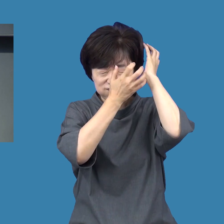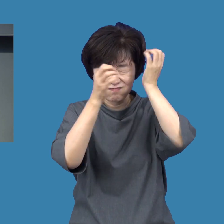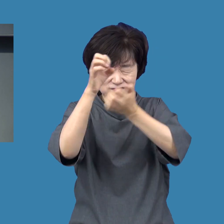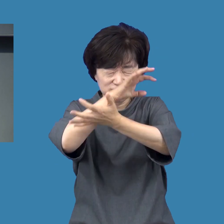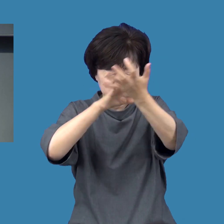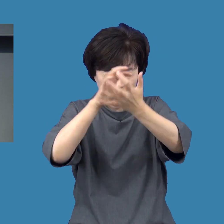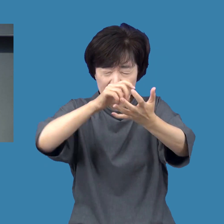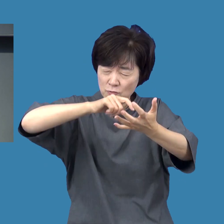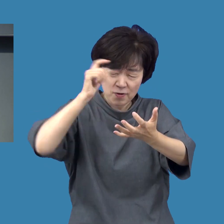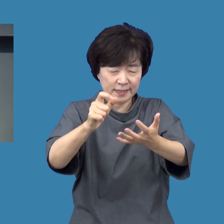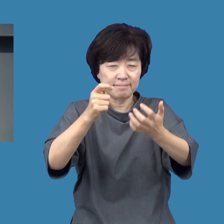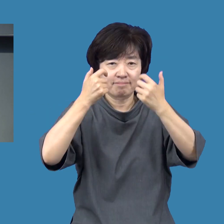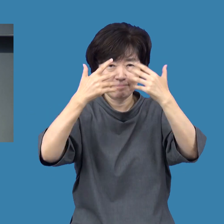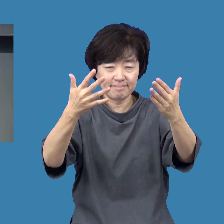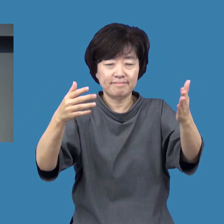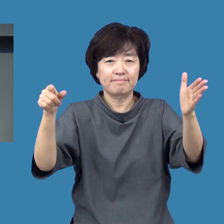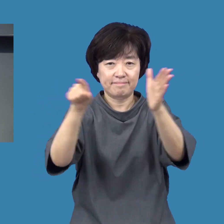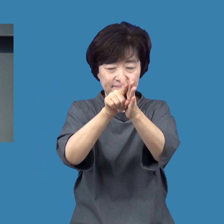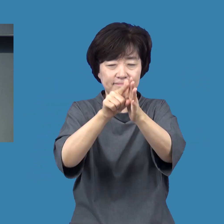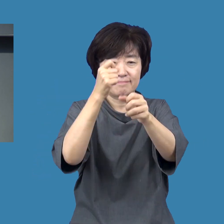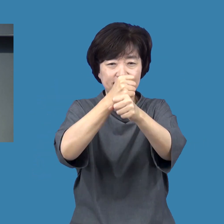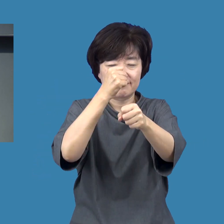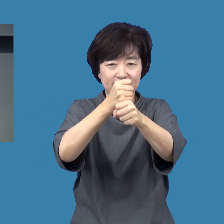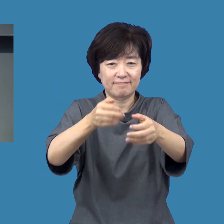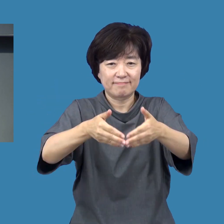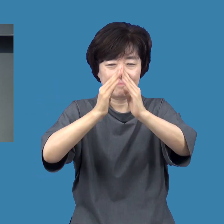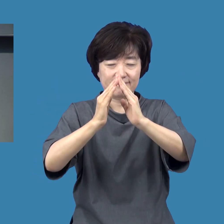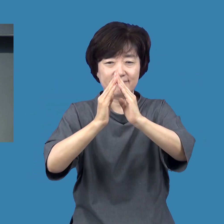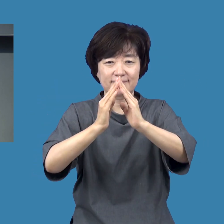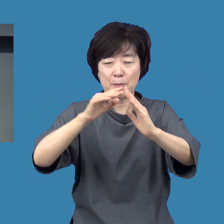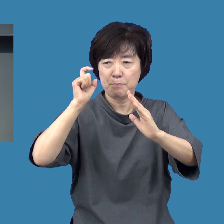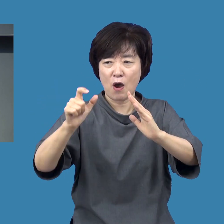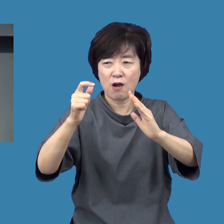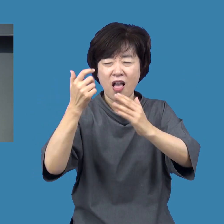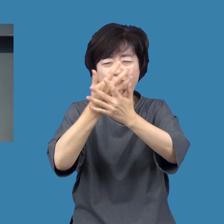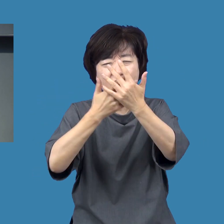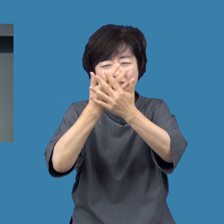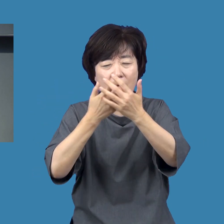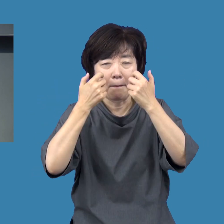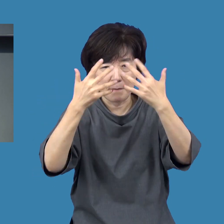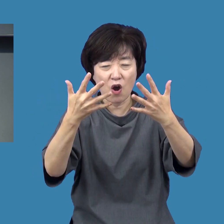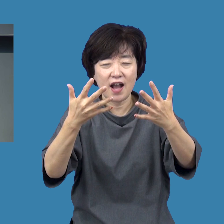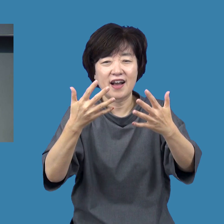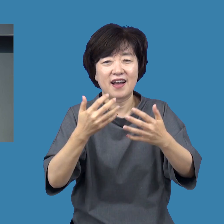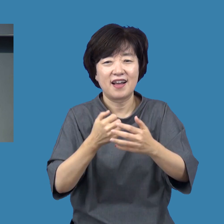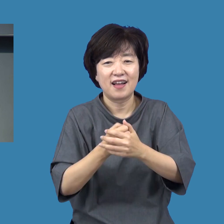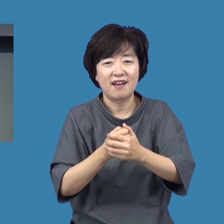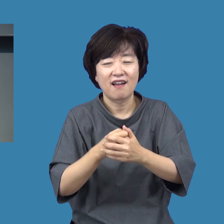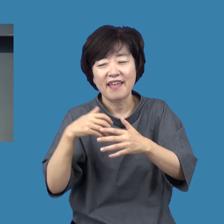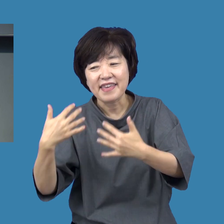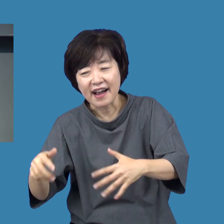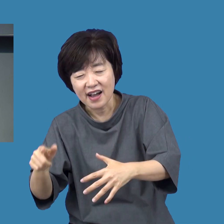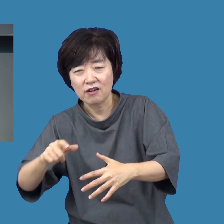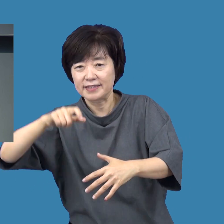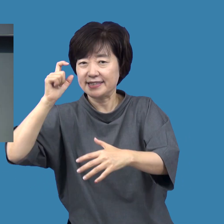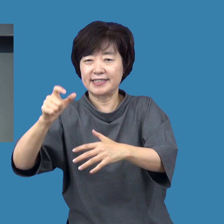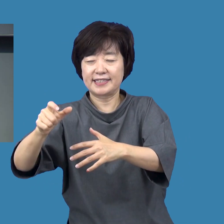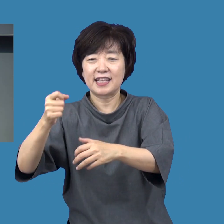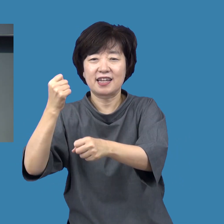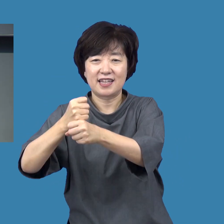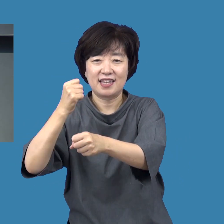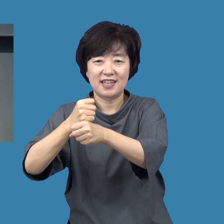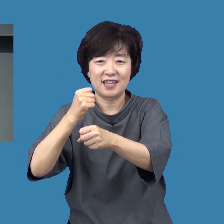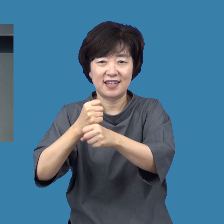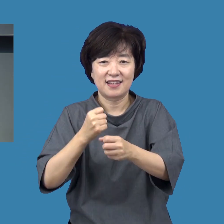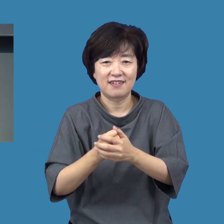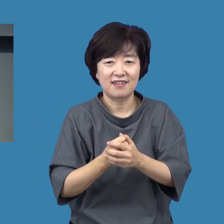확실하게 확정하고 애매하던 것은 명확하게 하고 약하던 것은 튼튼하게 하고 애매하던 것은 확실하게